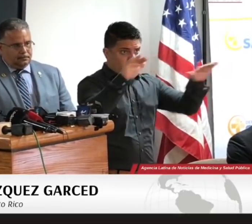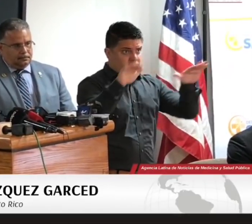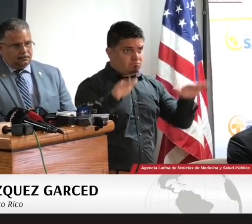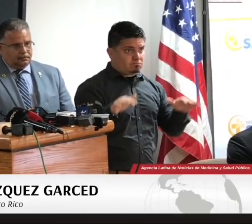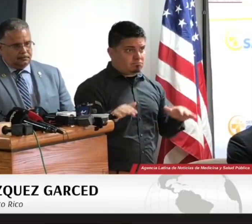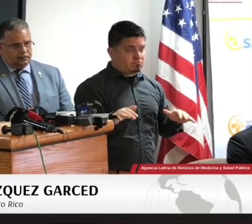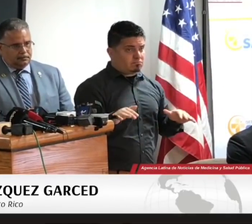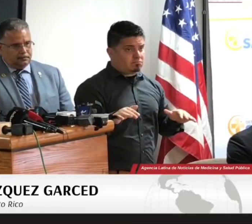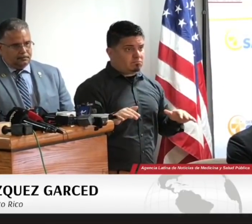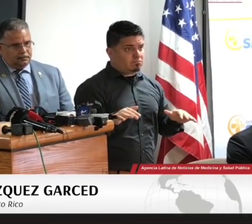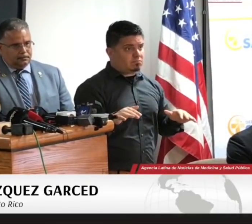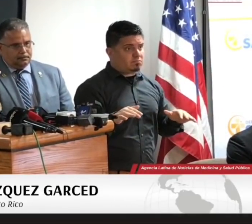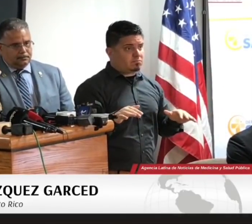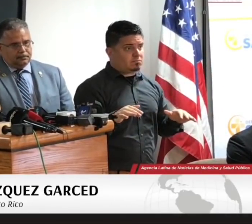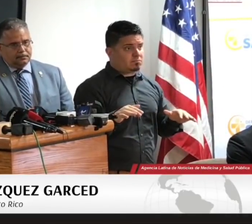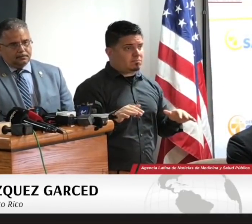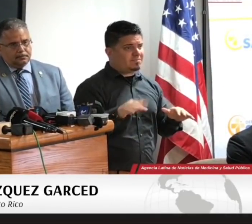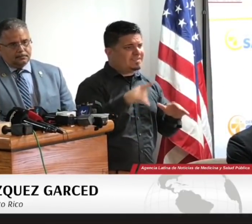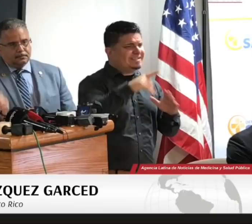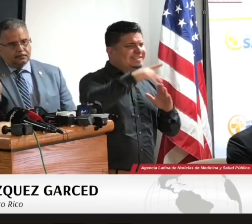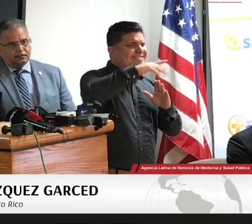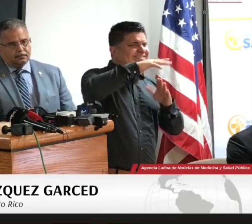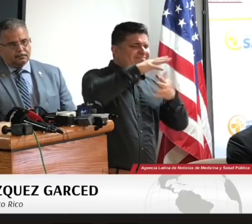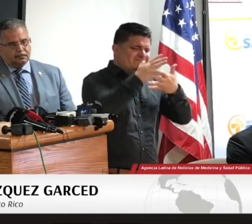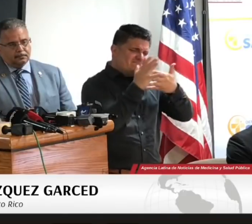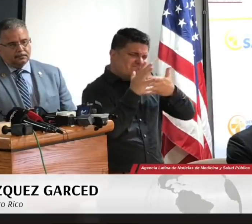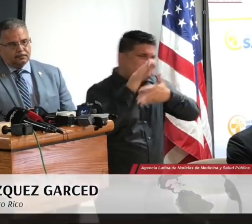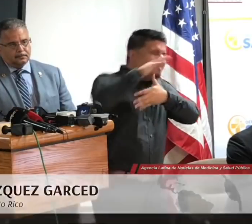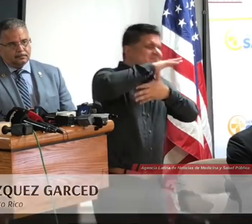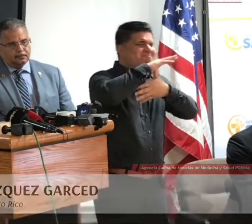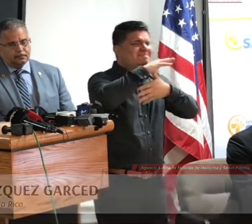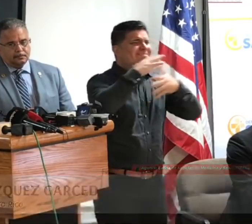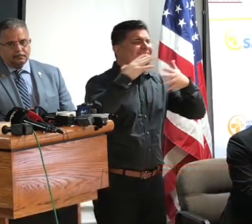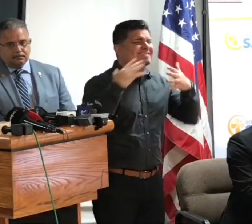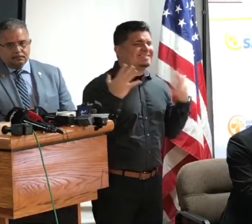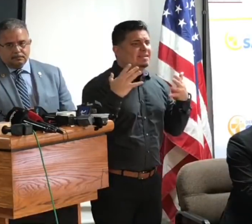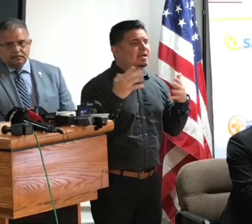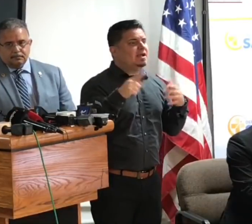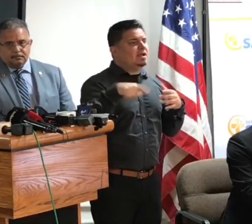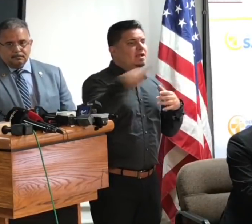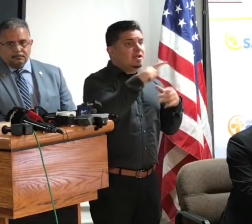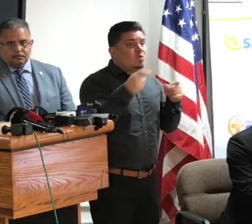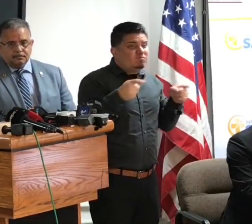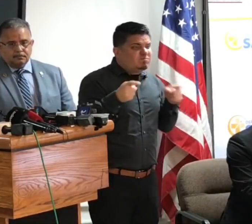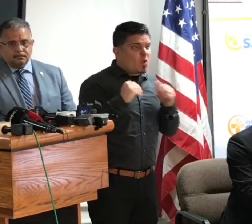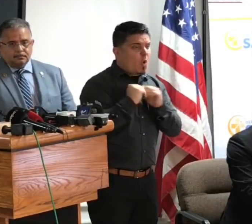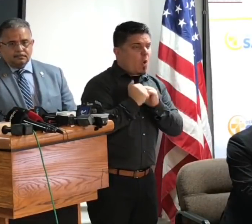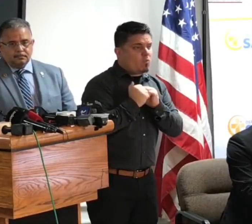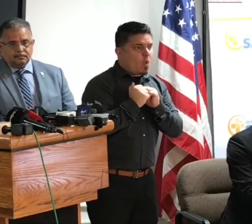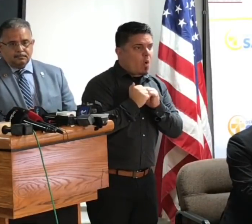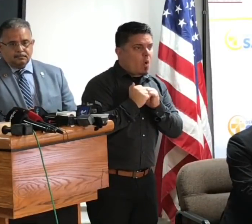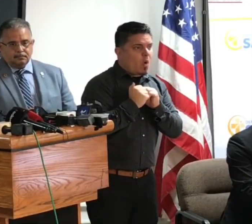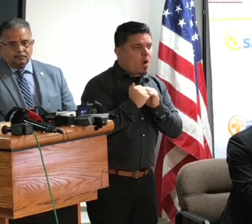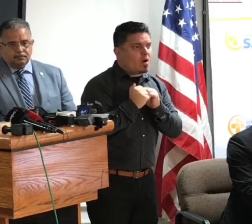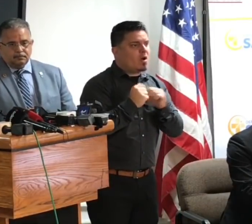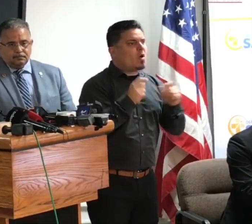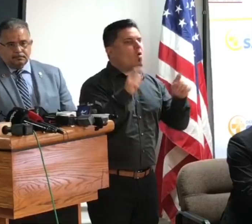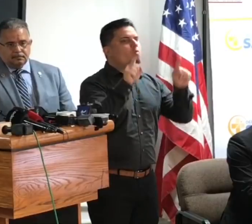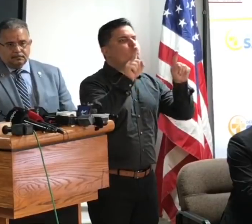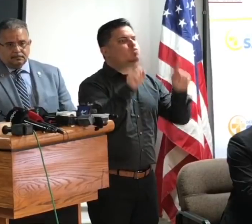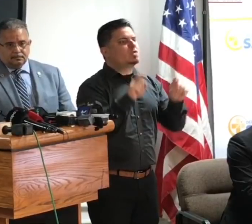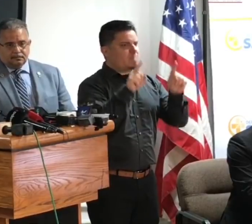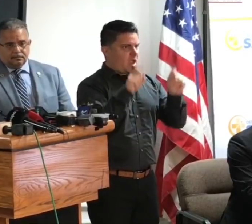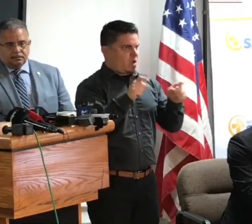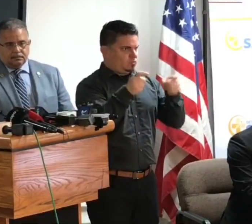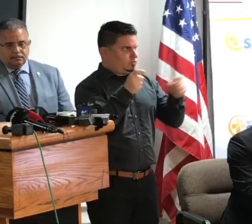Lo más importante para manejar esta crisis o esta situación que estamos viendo es el control de las pruebas. Así que ya ustedes